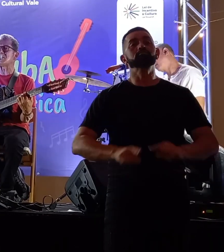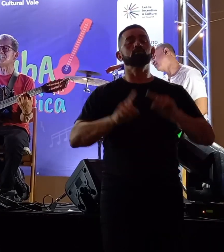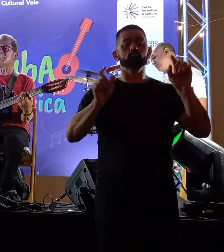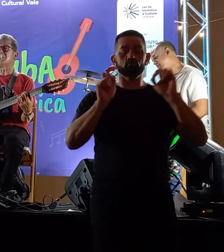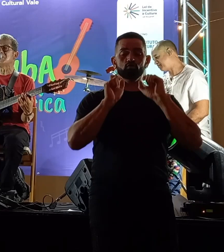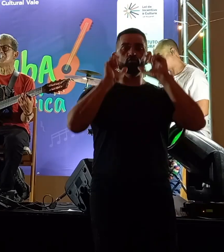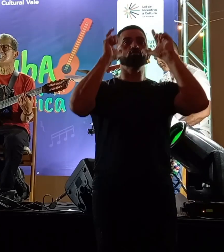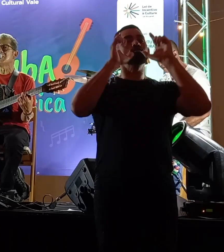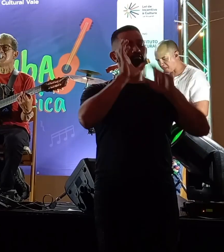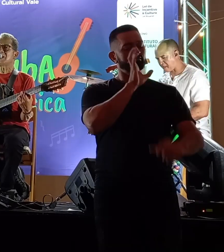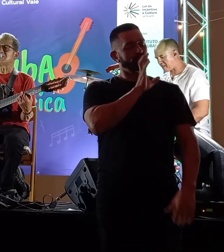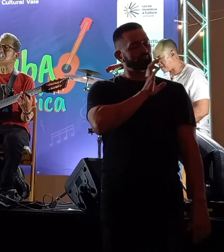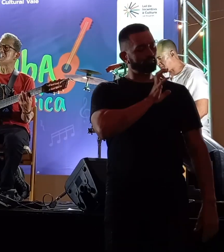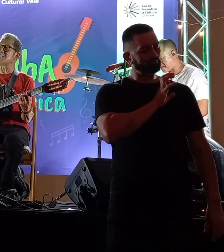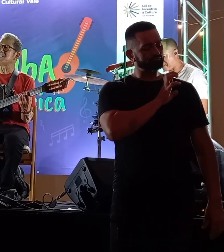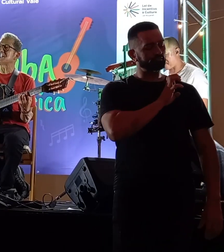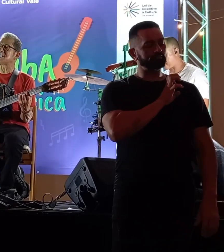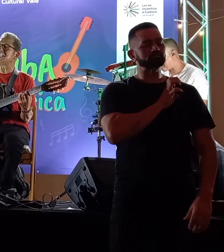Desperta o amor